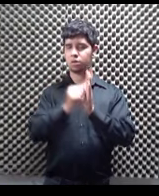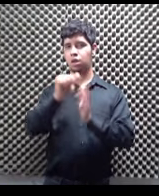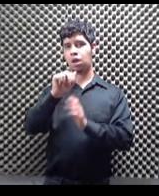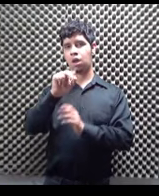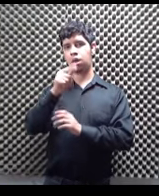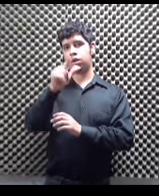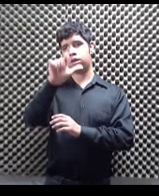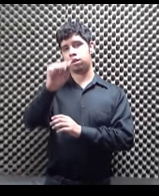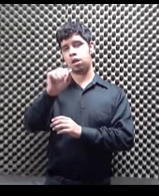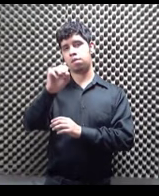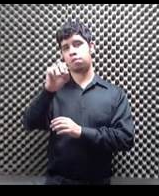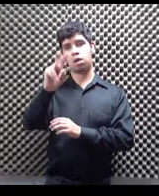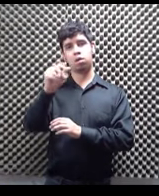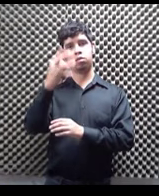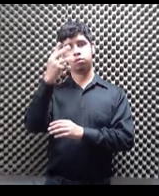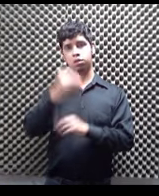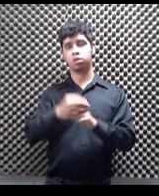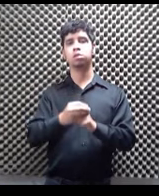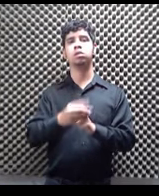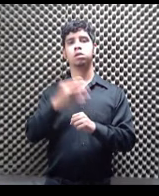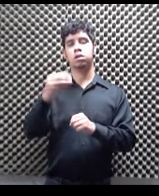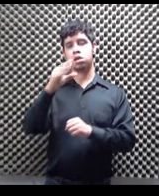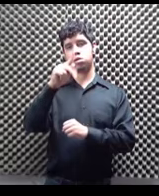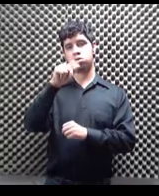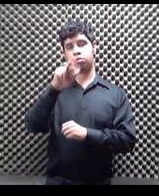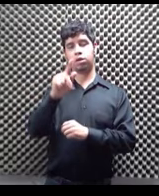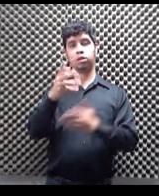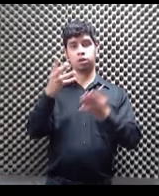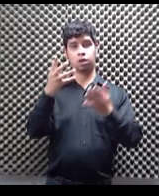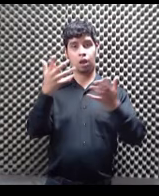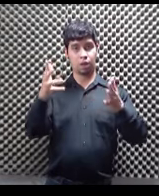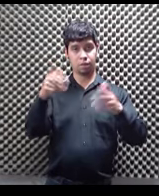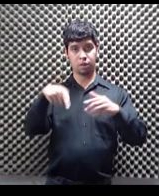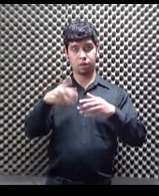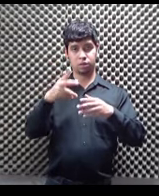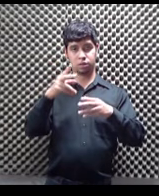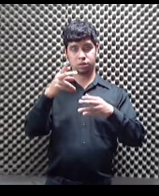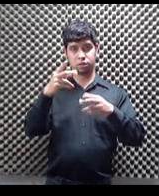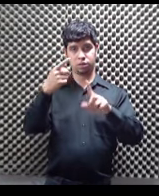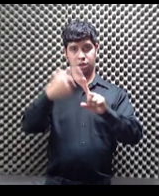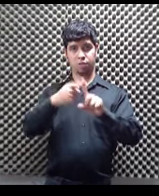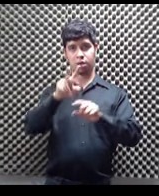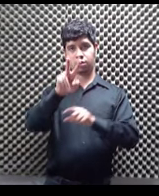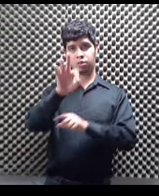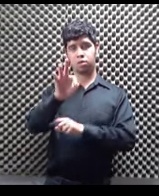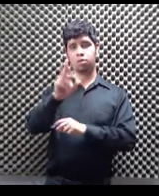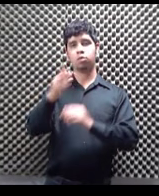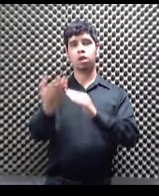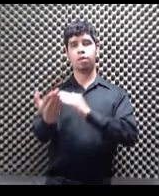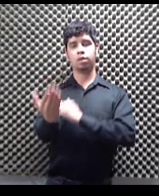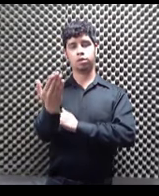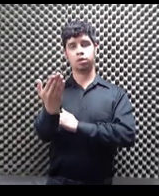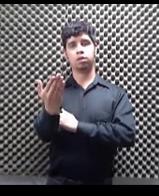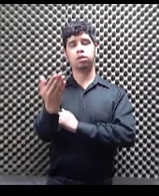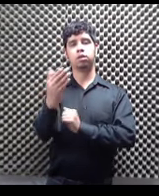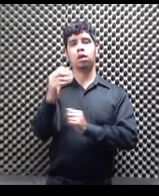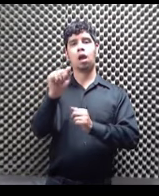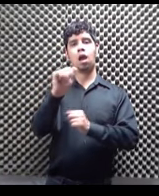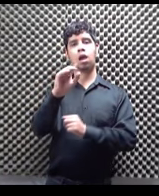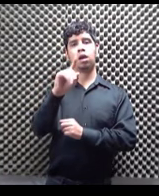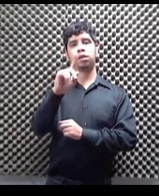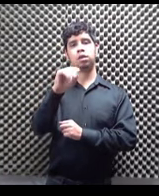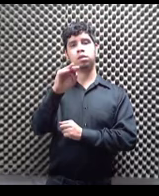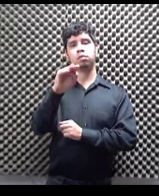preciosa. Y Copar cierra este mes el 29, precisamente en la mañana, en la Academia